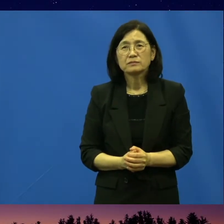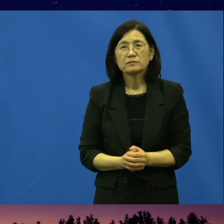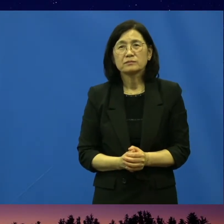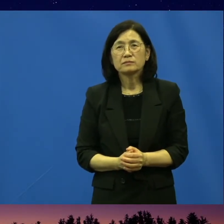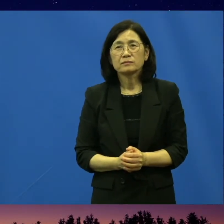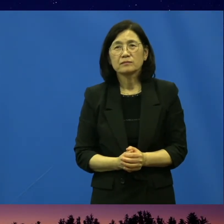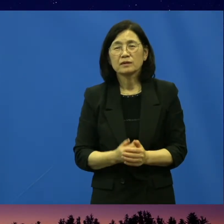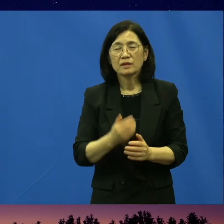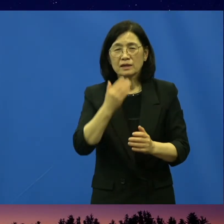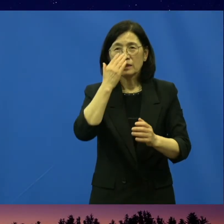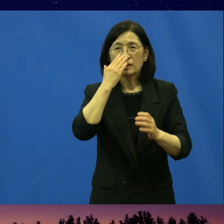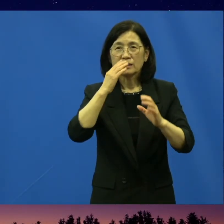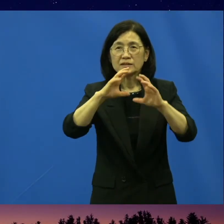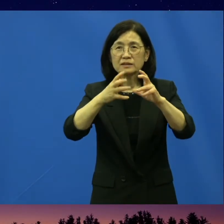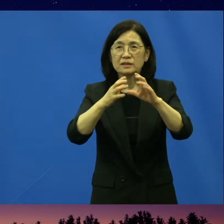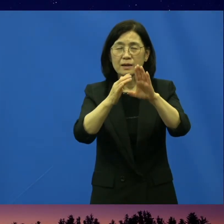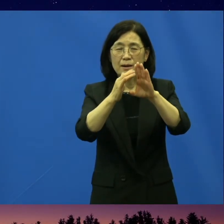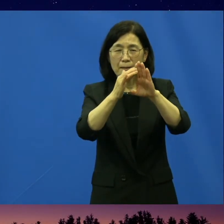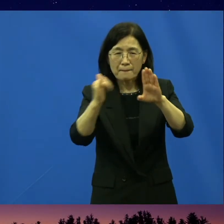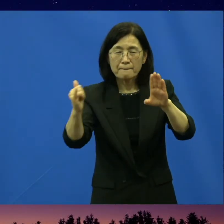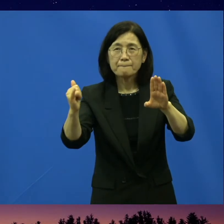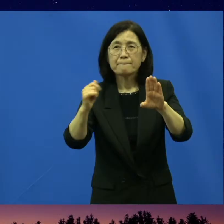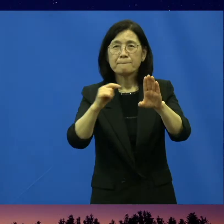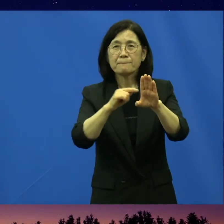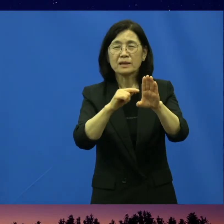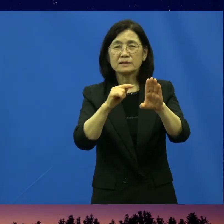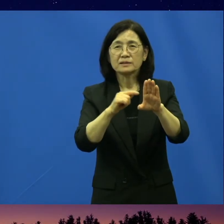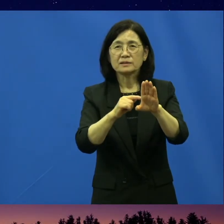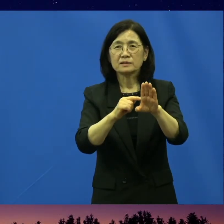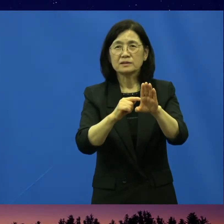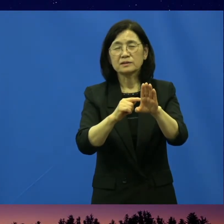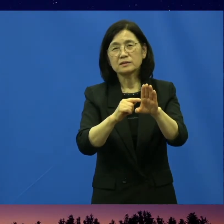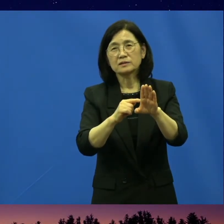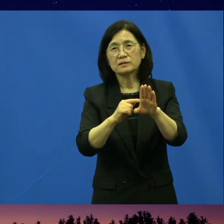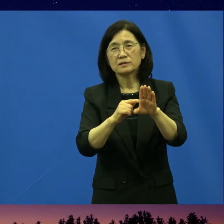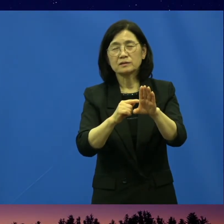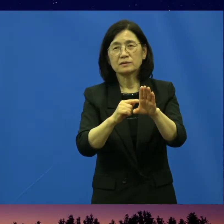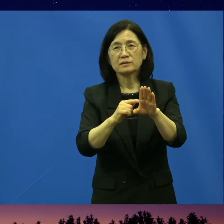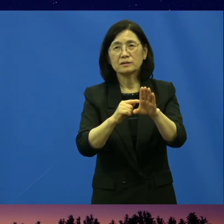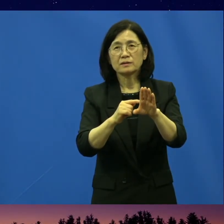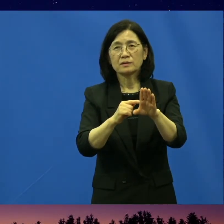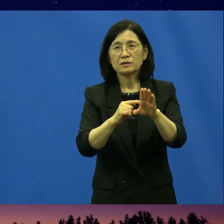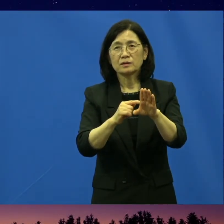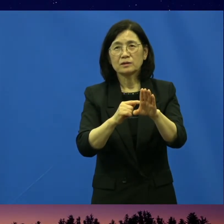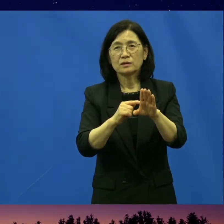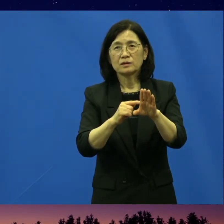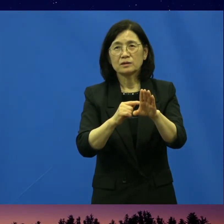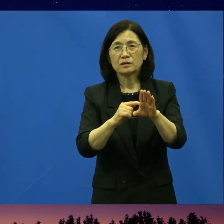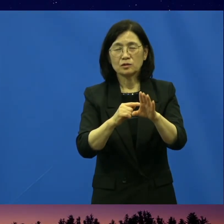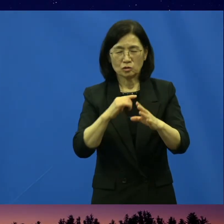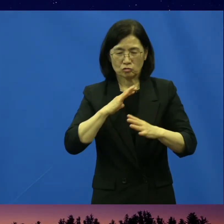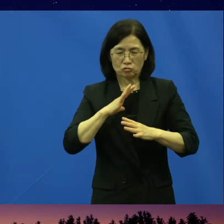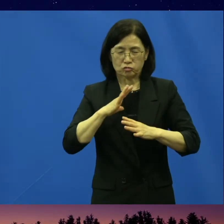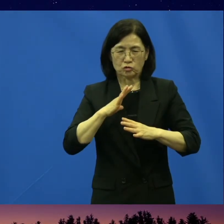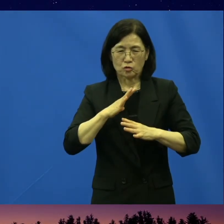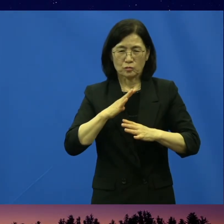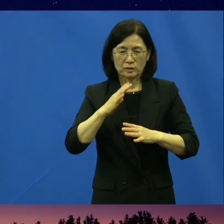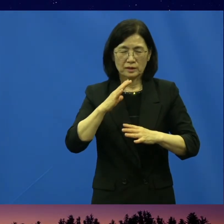여러분, 이스라엘 백성들이 자주 나타난 증상이에요. 두려움은 우리의 생각에 영향을 미치고 그 두려움이 우리의 생각을 지배하고,